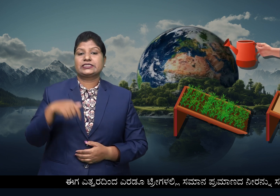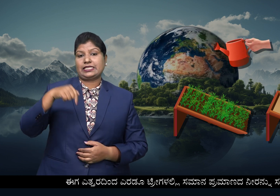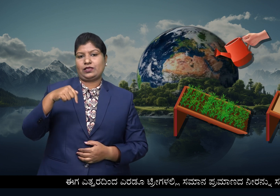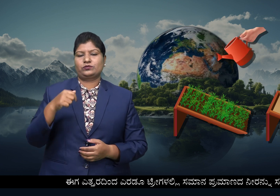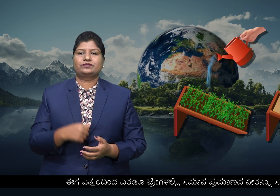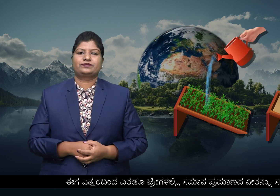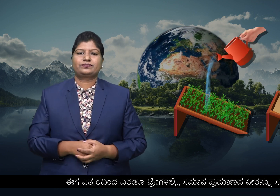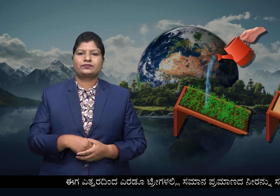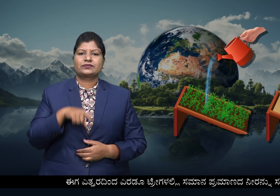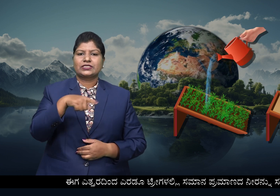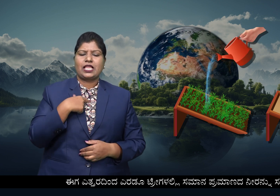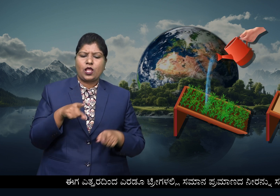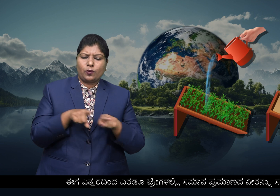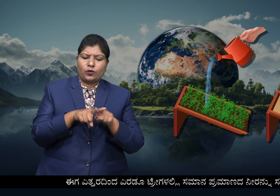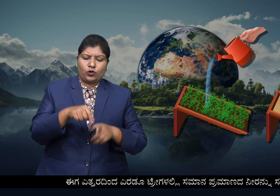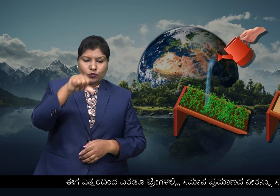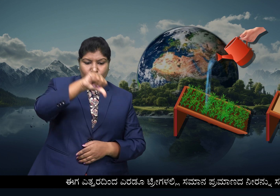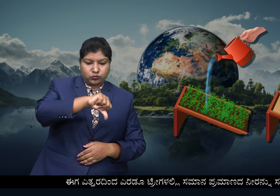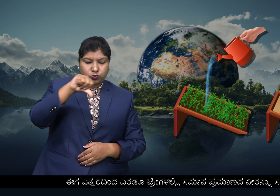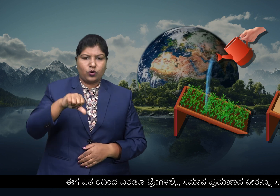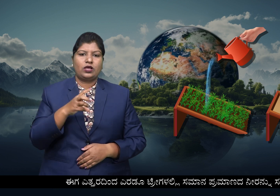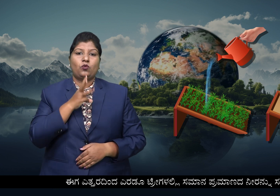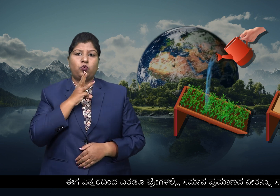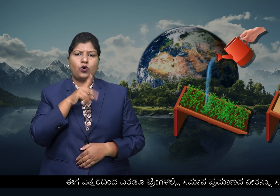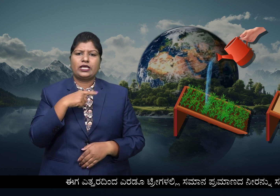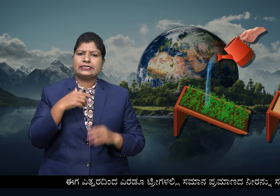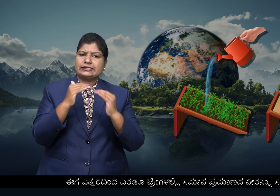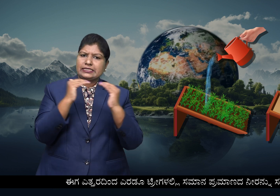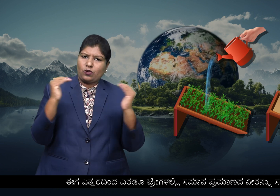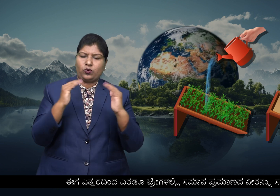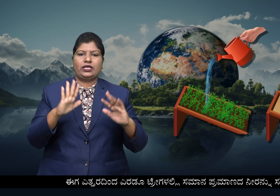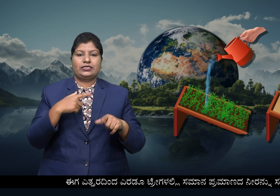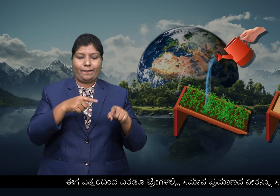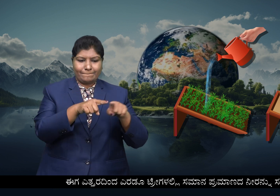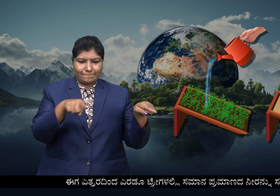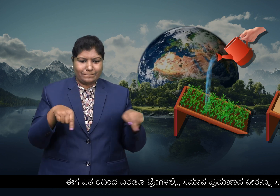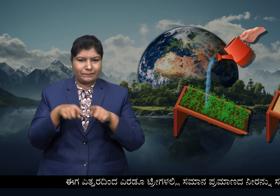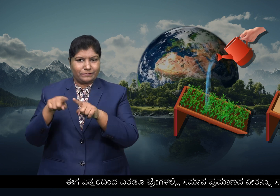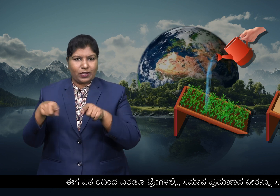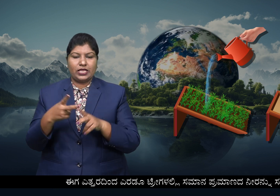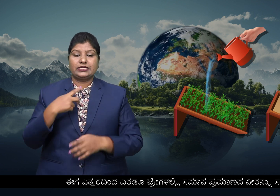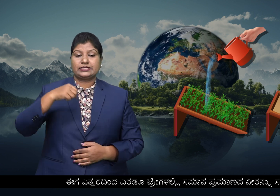ಈಗ ಎತ್ತರದಿಂದ 2 ಟ್ರೇಗಳಲ್ಲಿ ಸಮಾನ ಪ್ರಮಾಣದ ನೀರನ್ನು ಸುರಿಯಿರಿ.